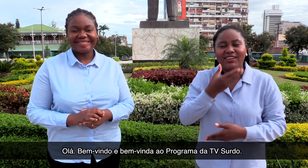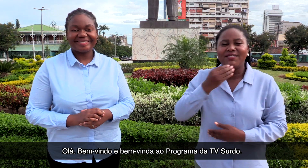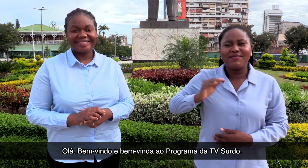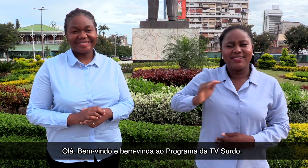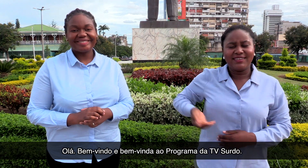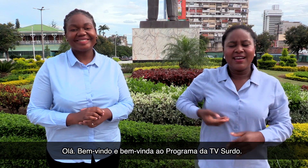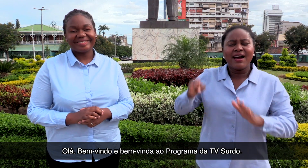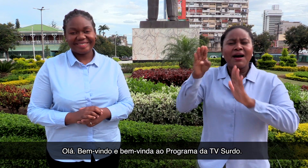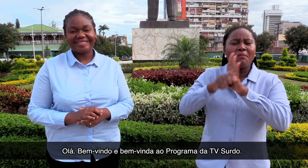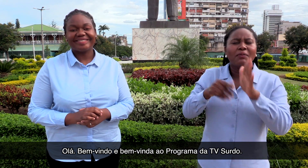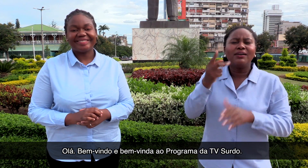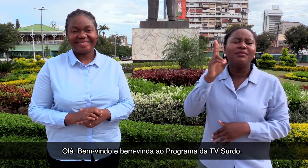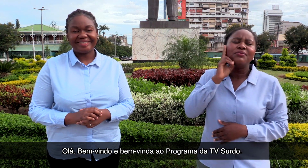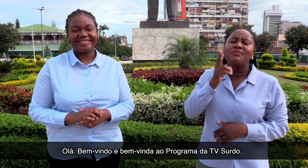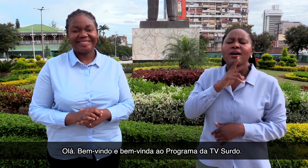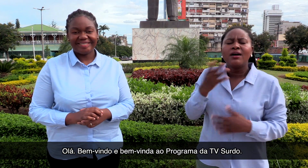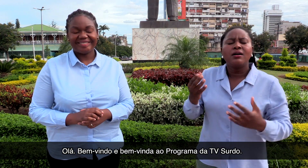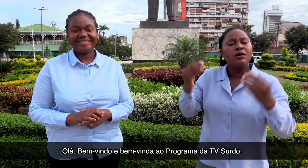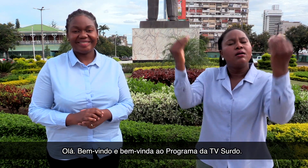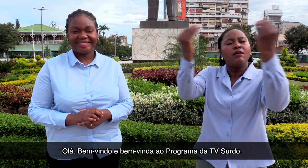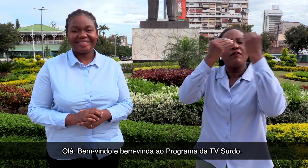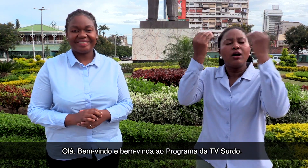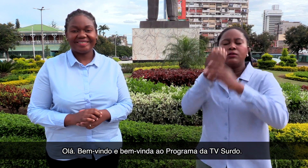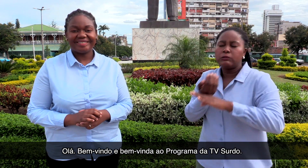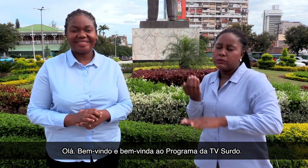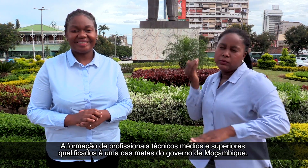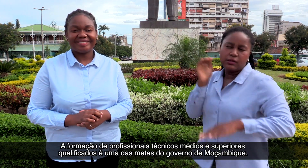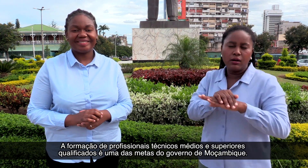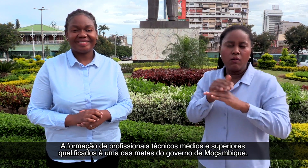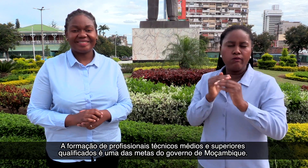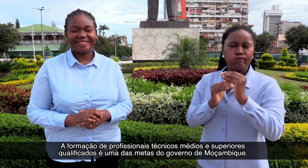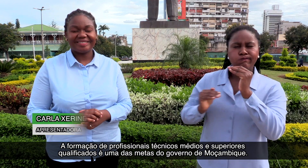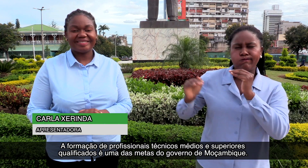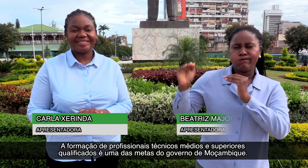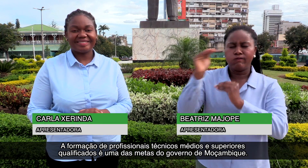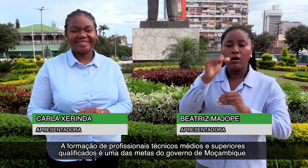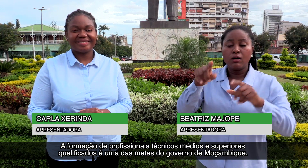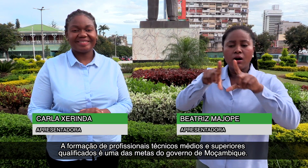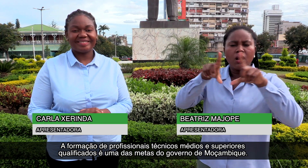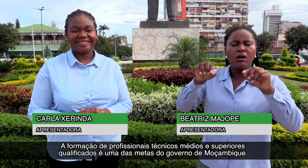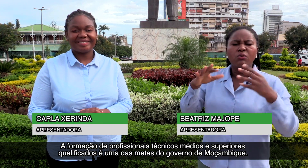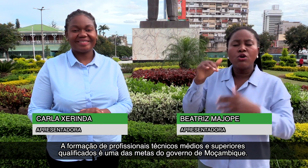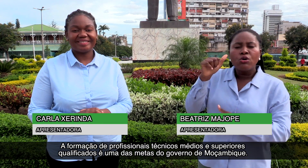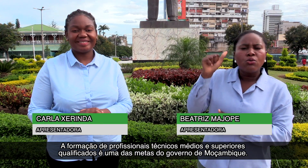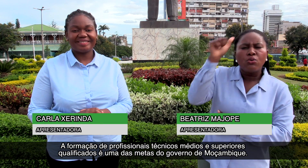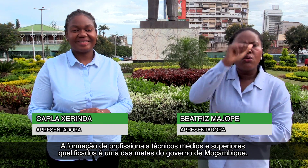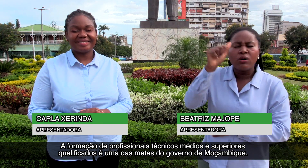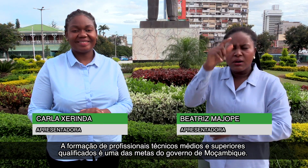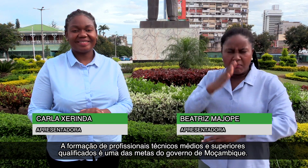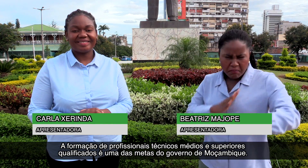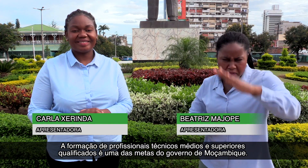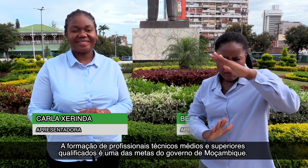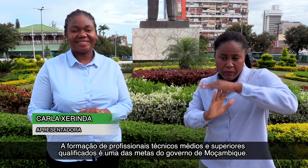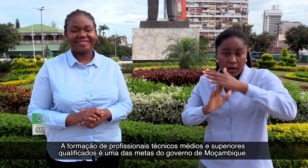Olá, bem-vindo e bem-vinda ao programa da TV Surdo. A formação de profissionais técnicos médios